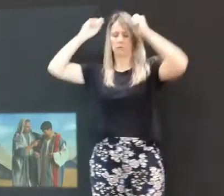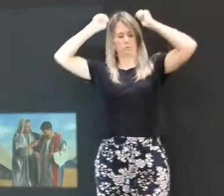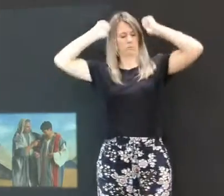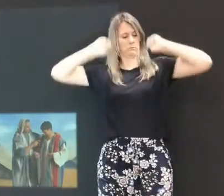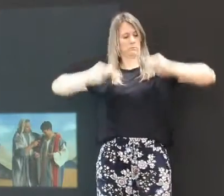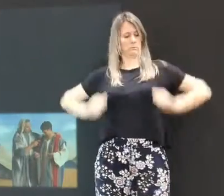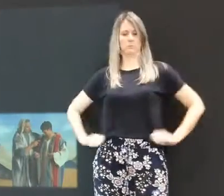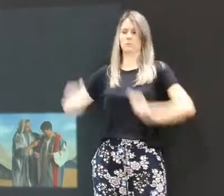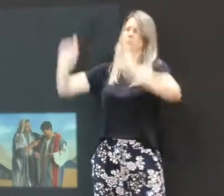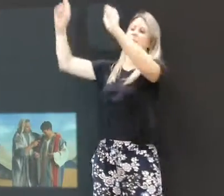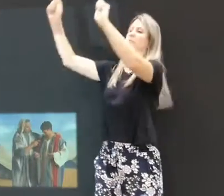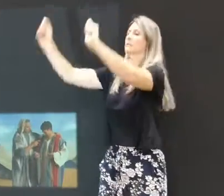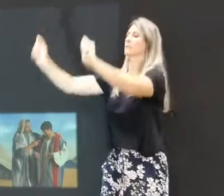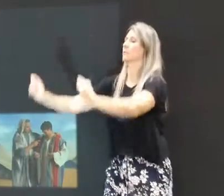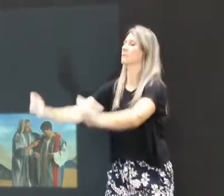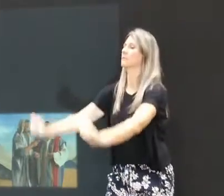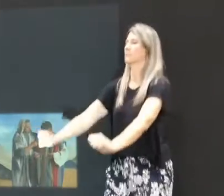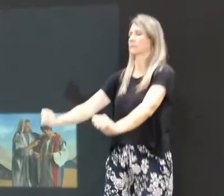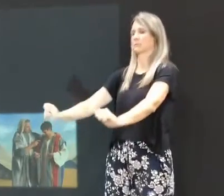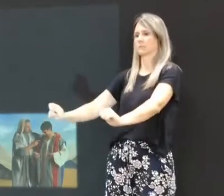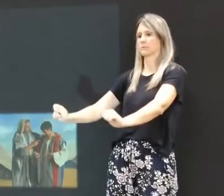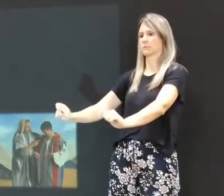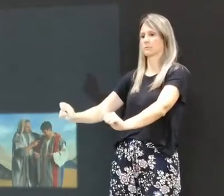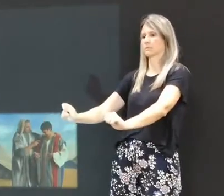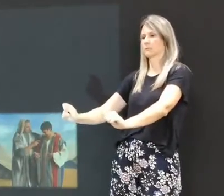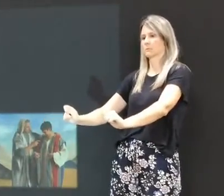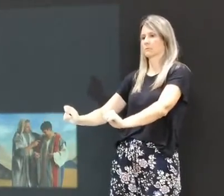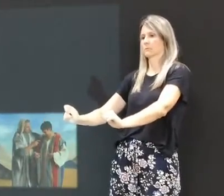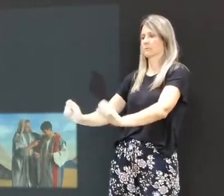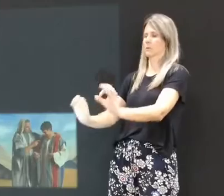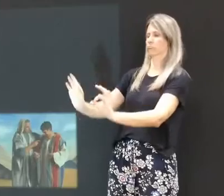bem colorida, bonita. E ele presenteou o filho.